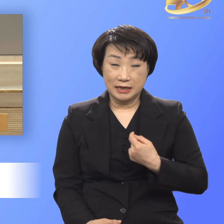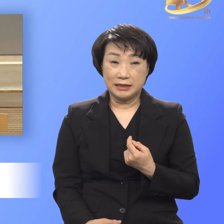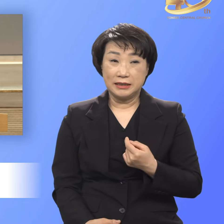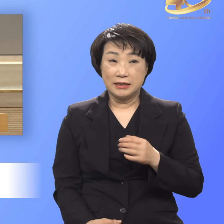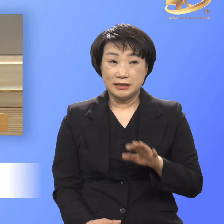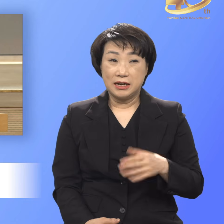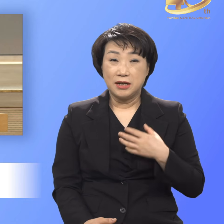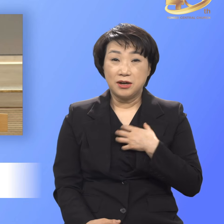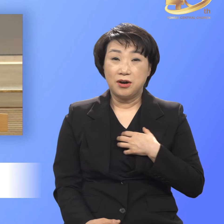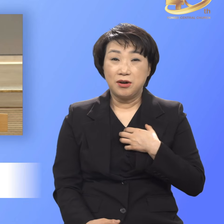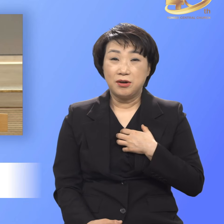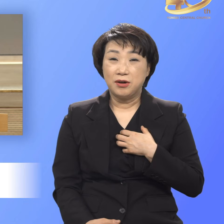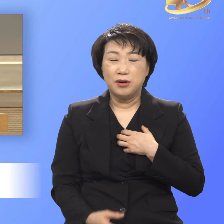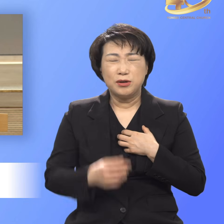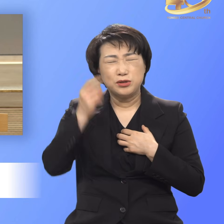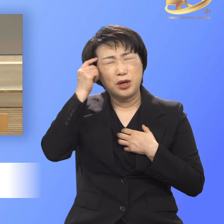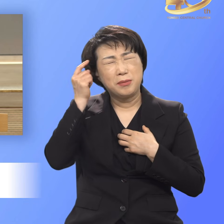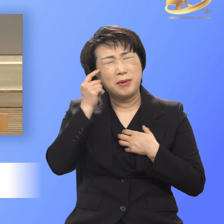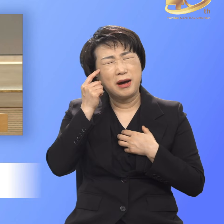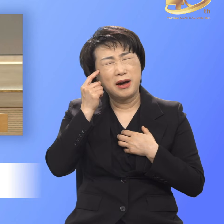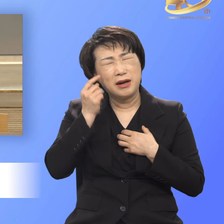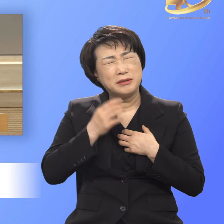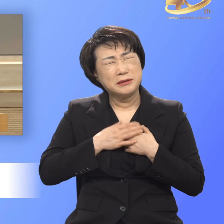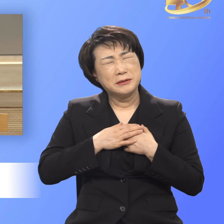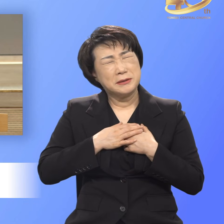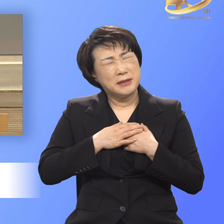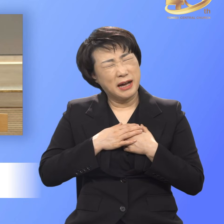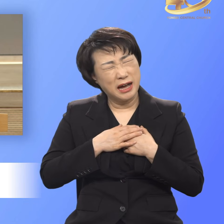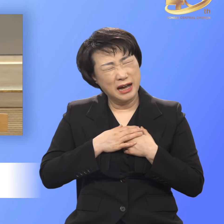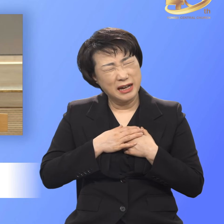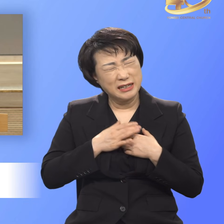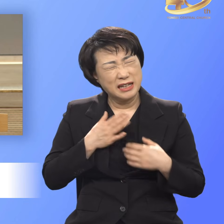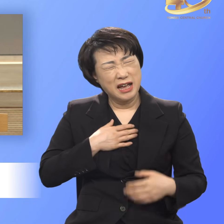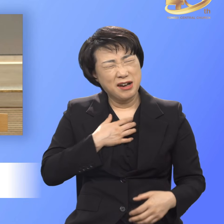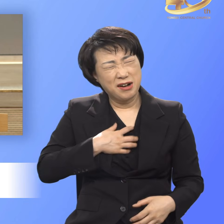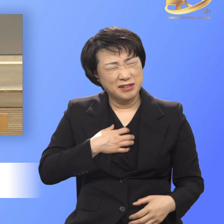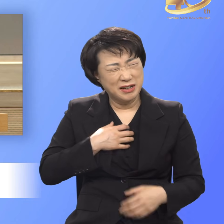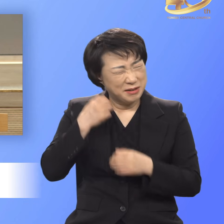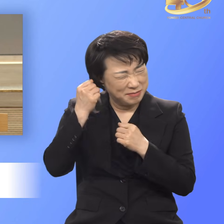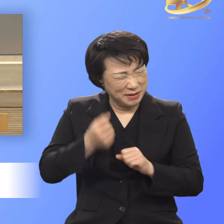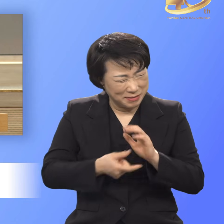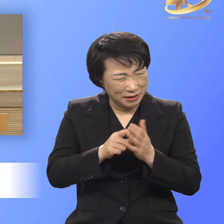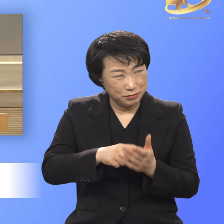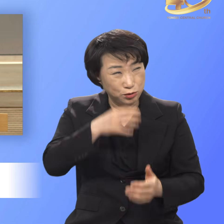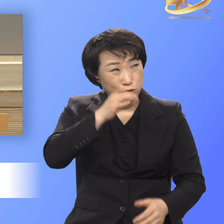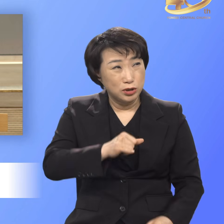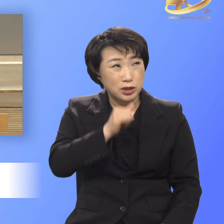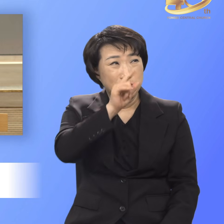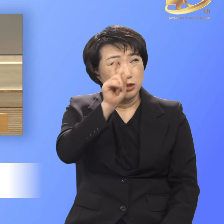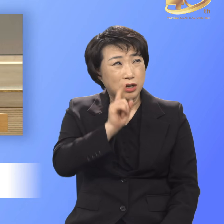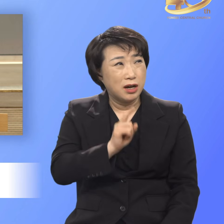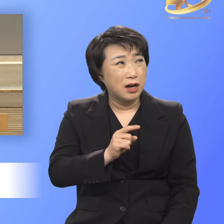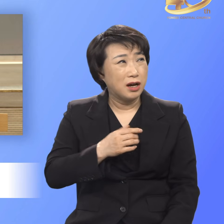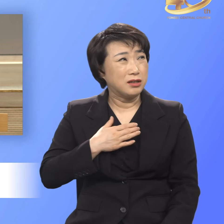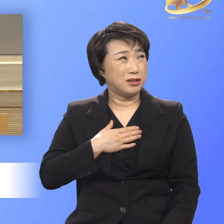자기가 걱정하는 걸 가만히 생각해 봐. 이게 내가 걱정하고 매달릴 만한 가치가 있는 건가?